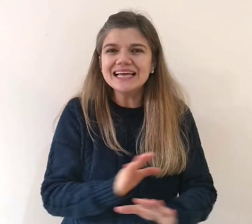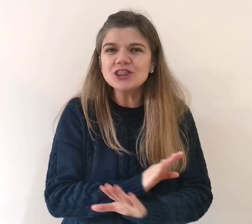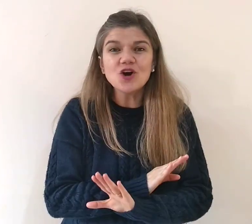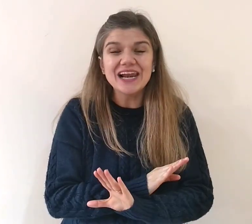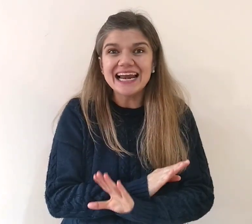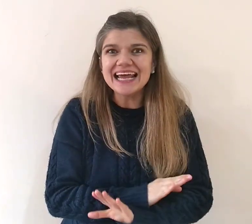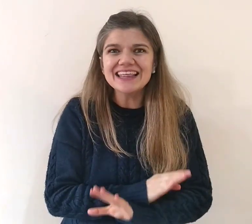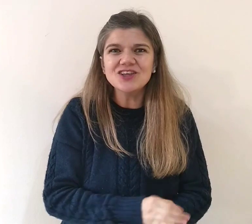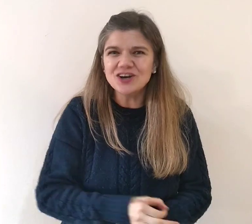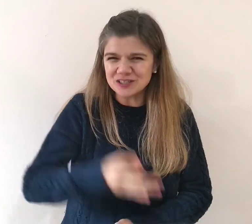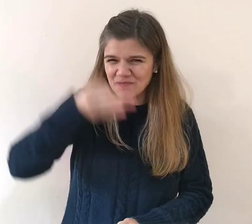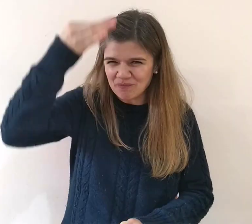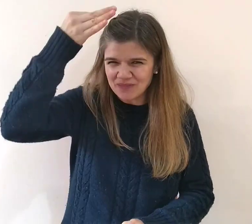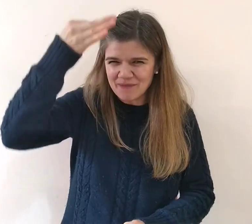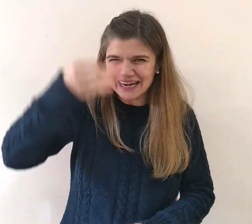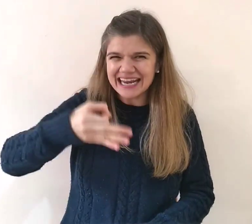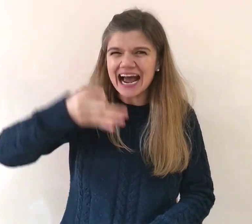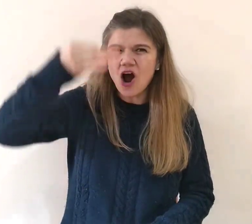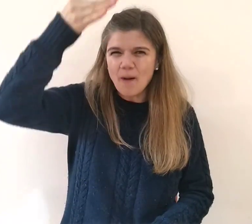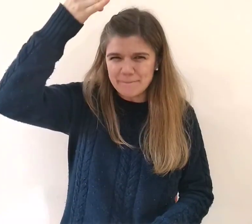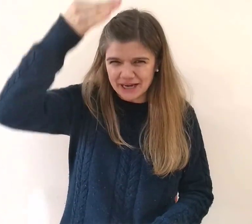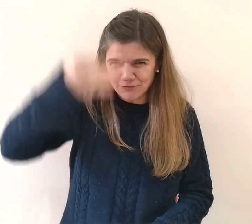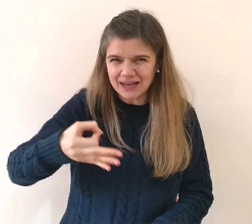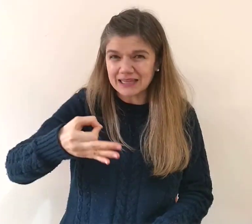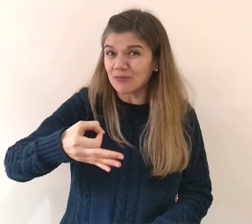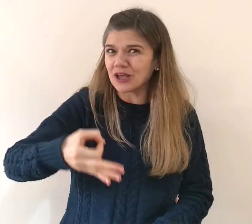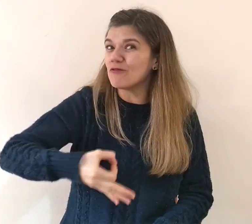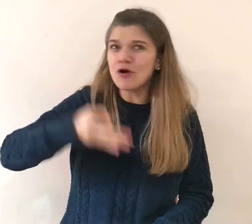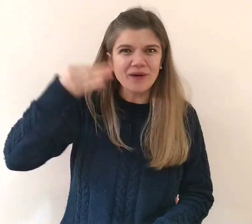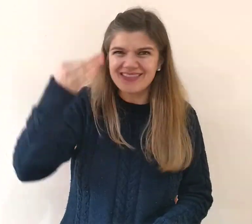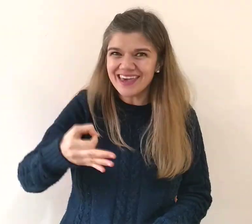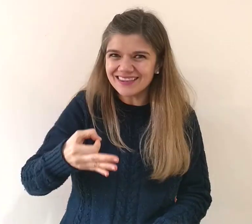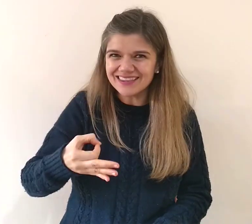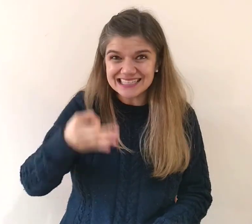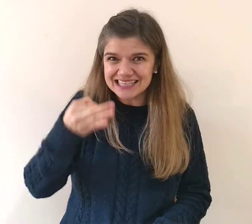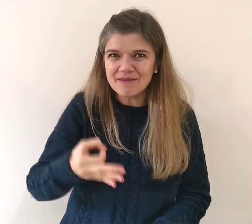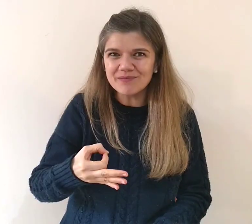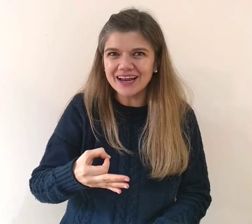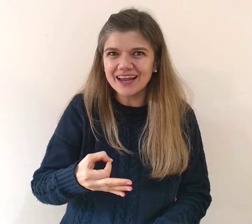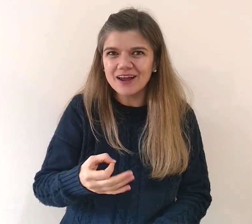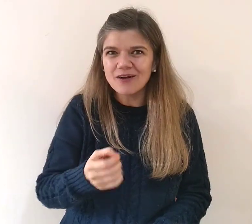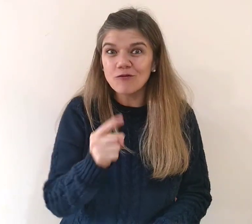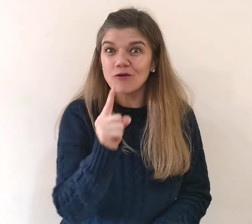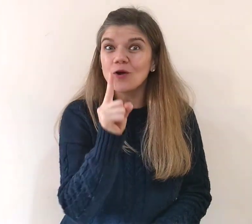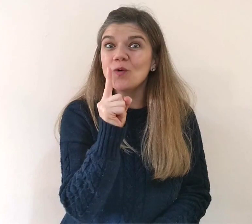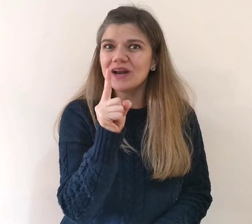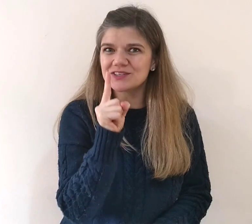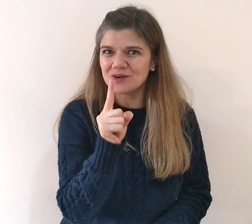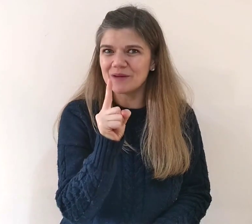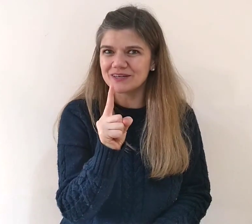cumpliendo con la ley de Dios de manera perfecta, porque fue obediente siempre, fue una sola